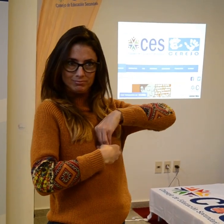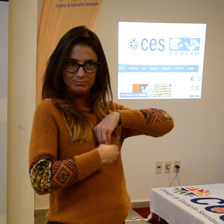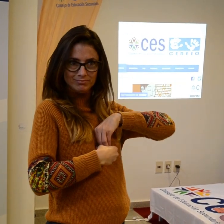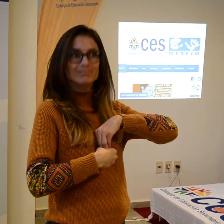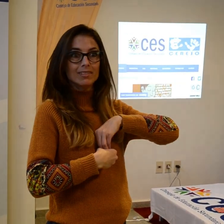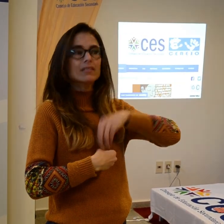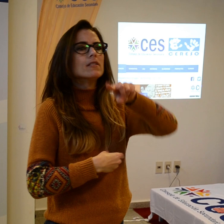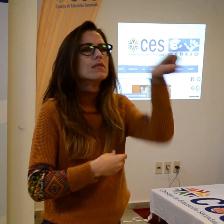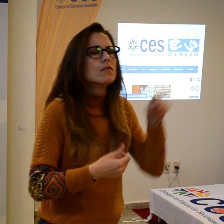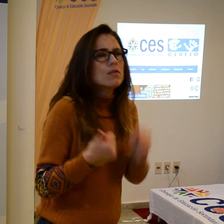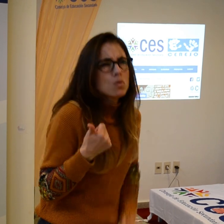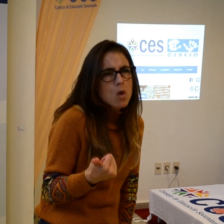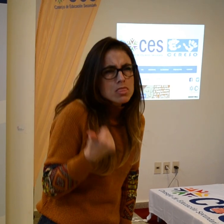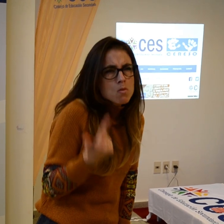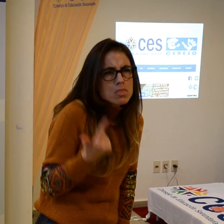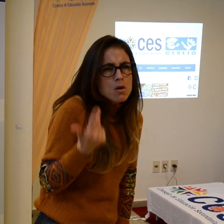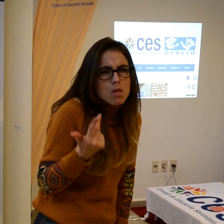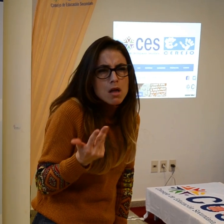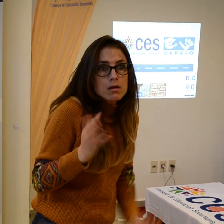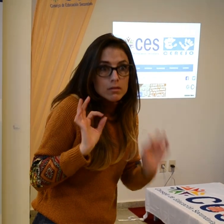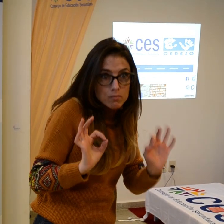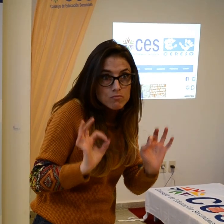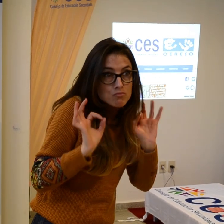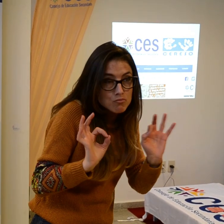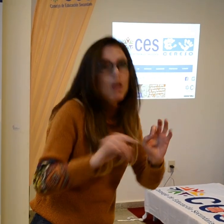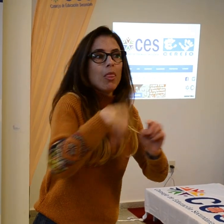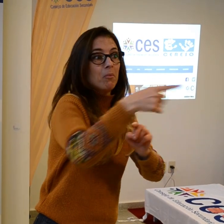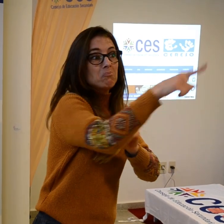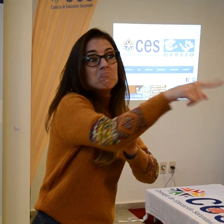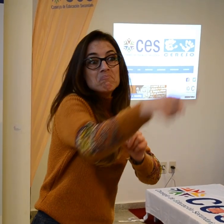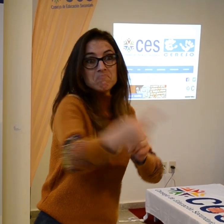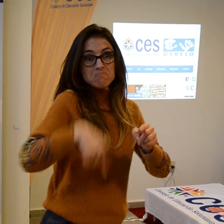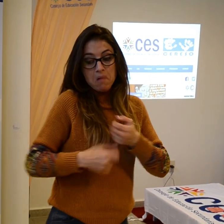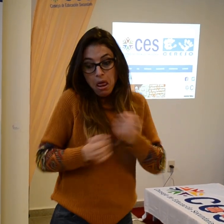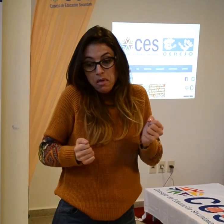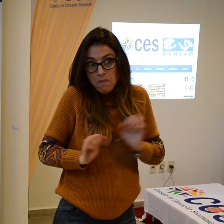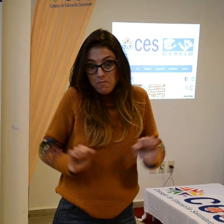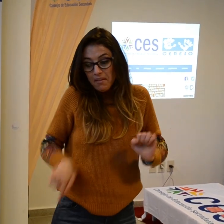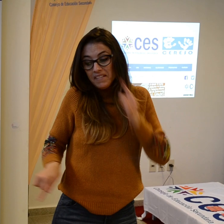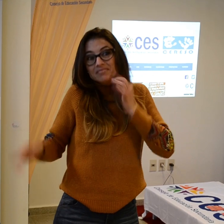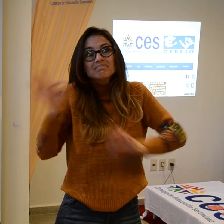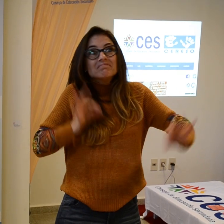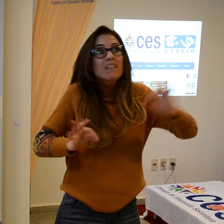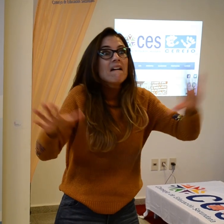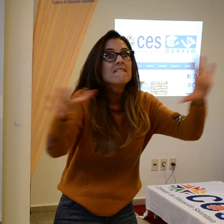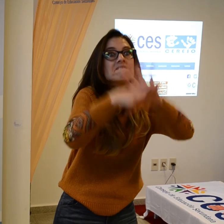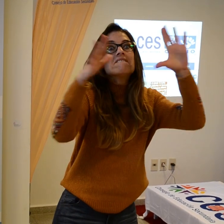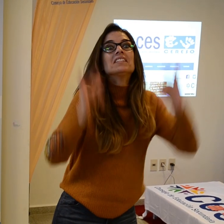piensen y observen cuántas personas hay en escena. Cuando yo soy, ¿a cuántas personas represento? Si una, dos, tres, cuatro, o cuántas